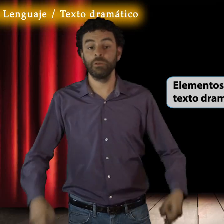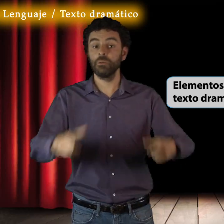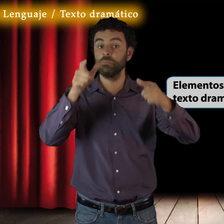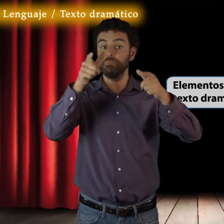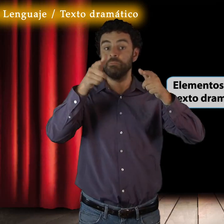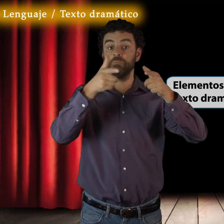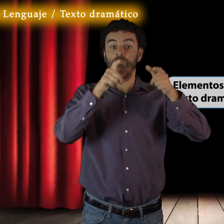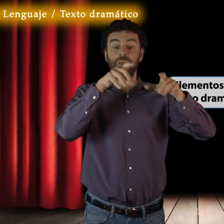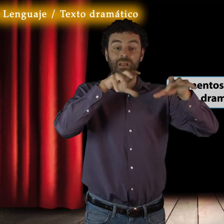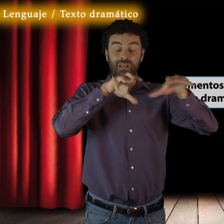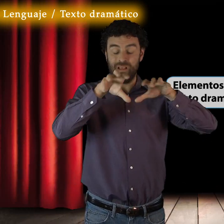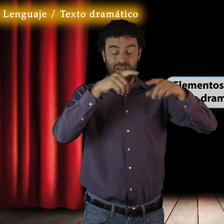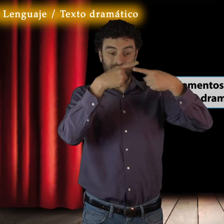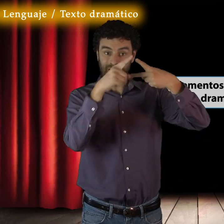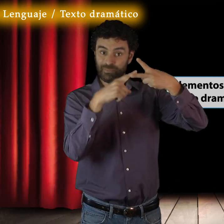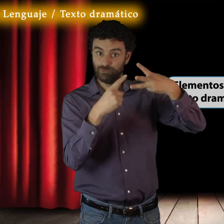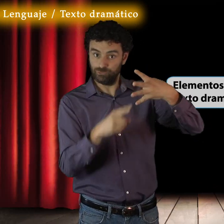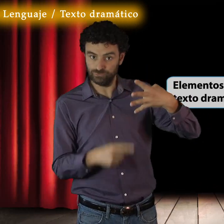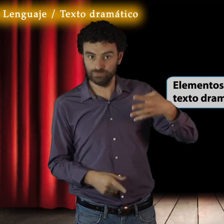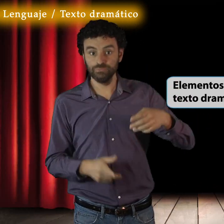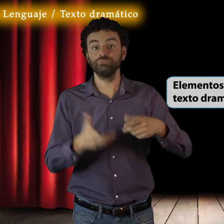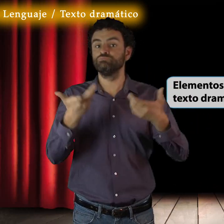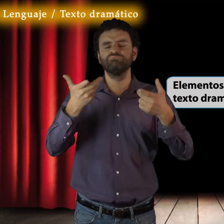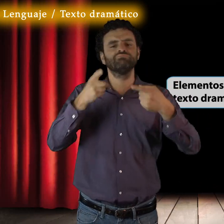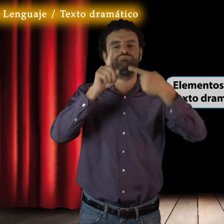tiempo la acción dramática y la escenografía